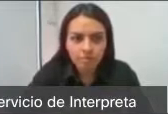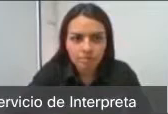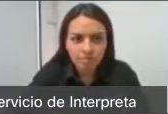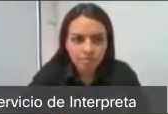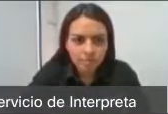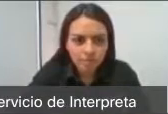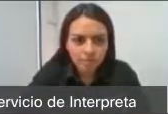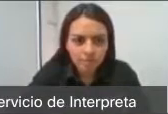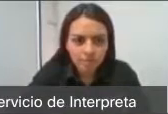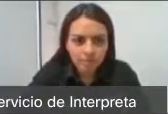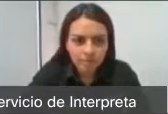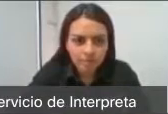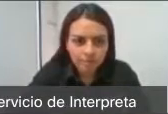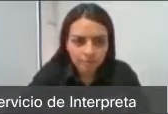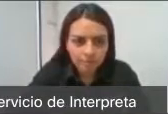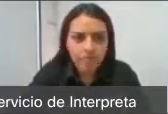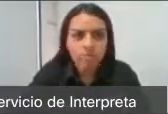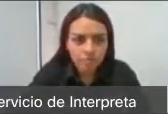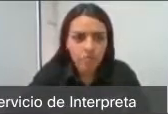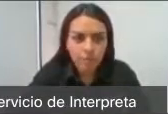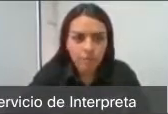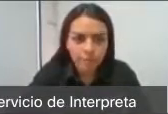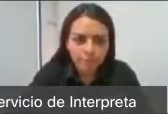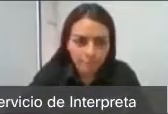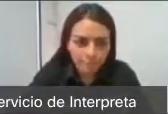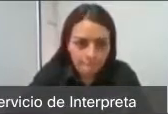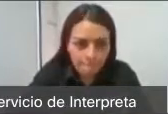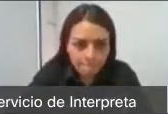comunidad. ¿Me Sí. oyen bien?